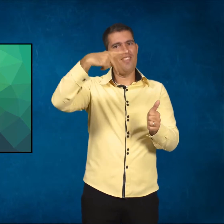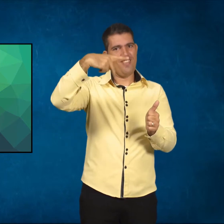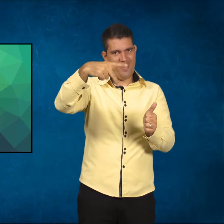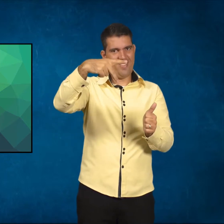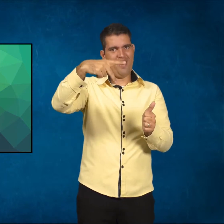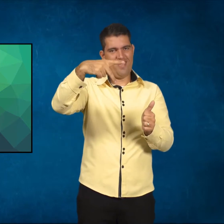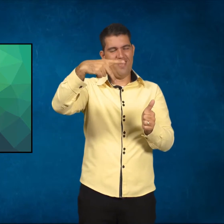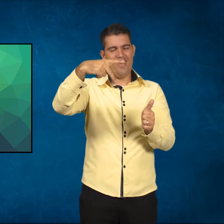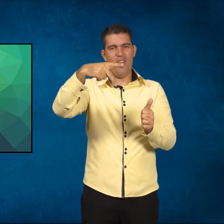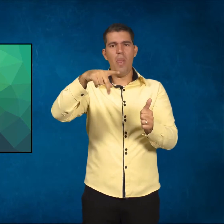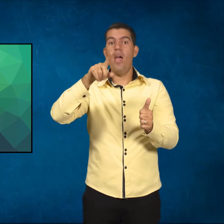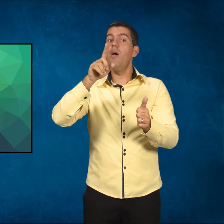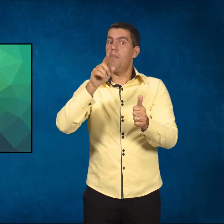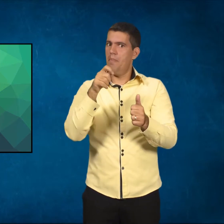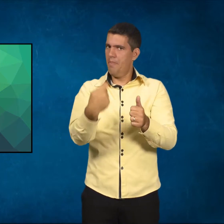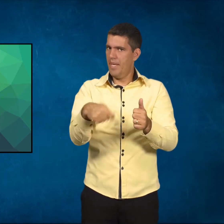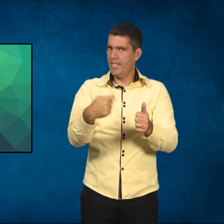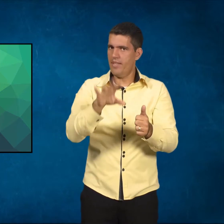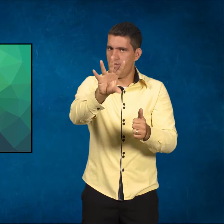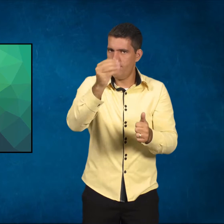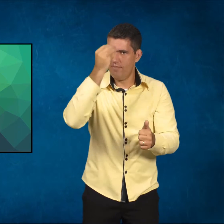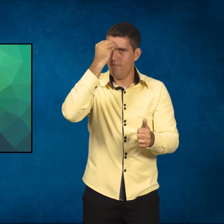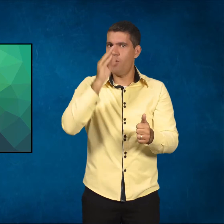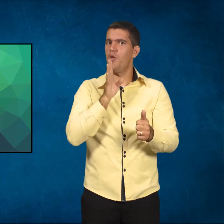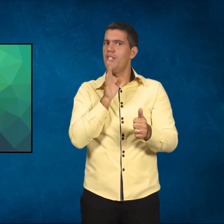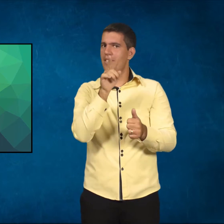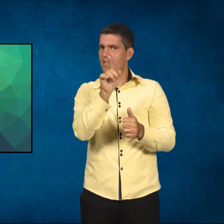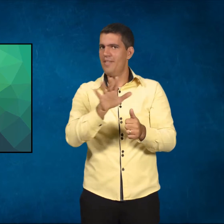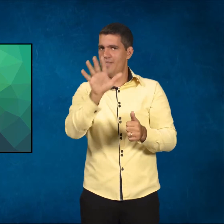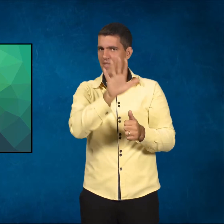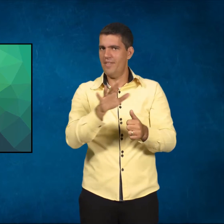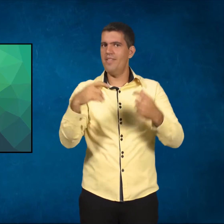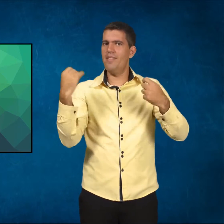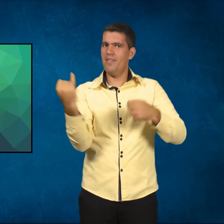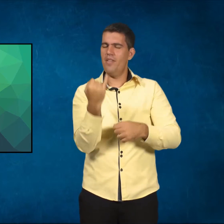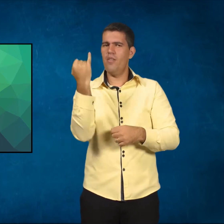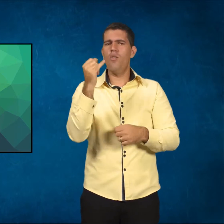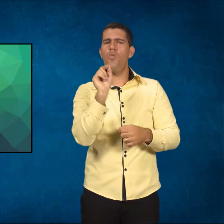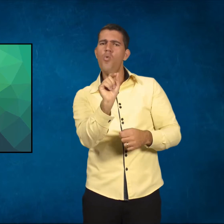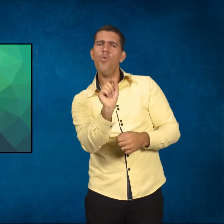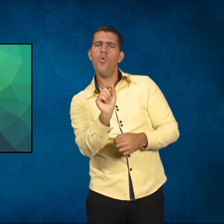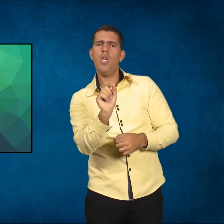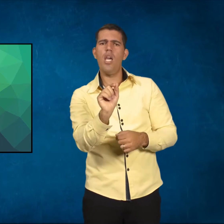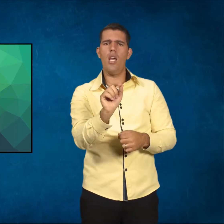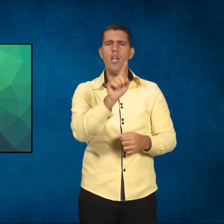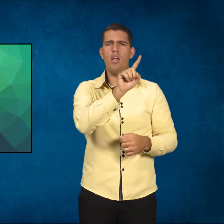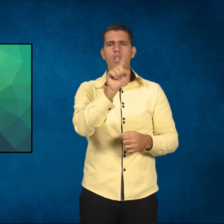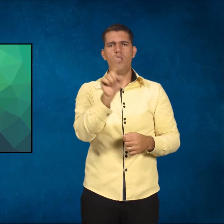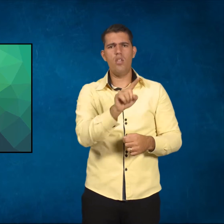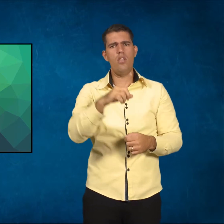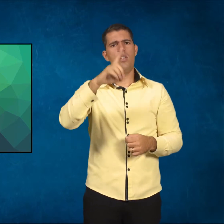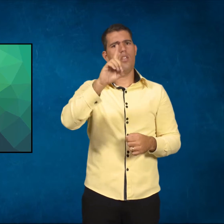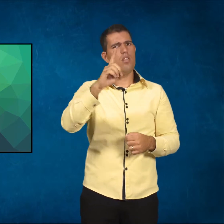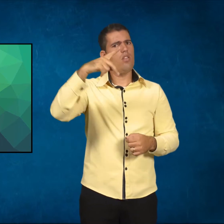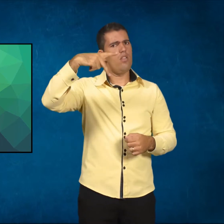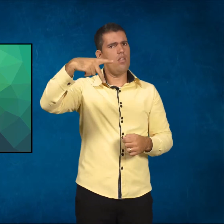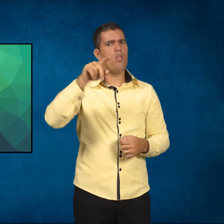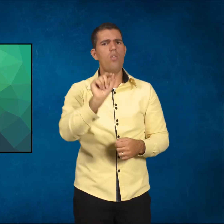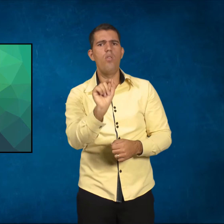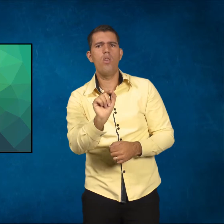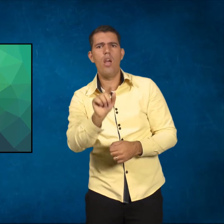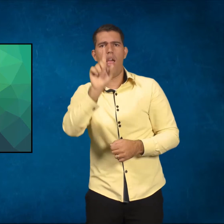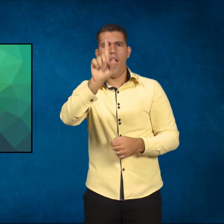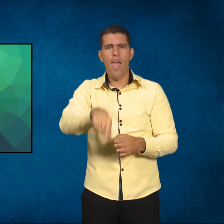que a gente tem que conhecer, né? O que seria, então, a zona de desenvolvimento proximal? Então, ela seria uma lacuna. É como se